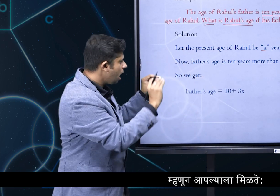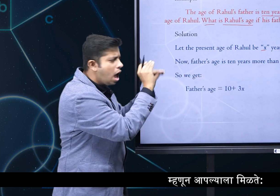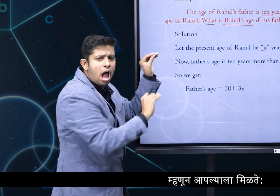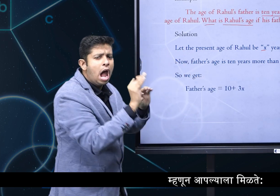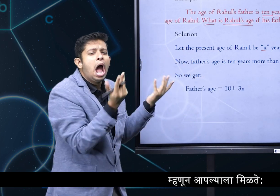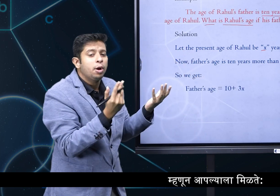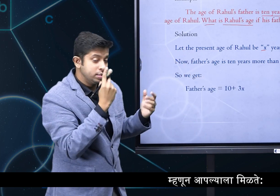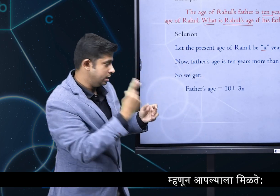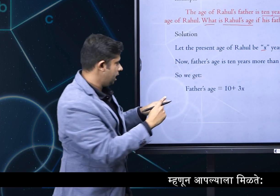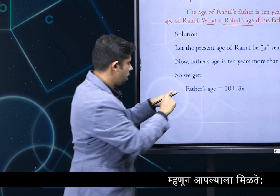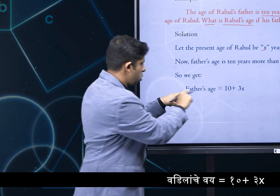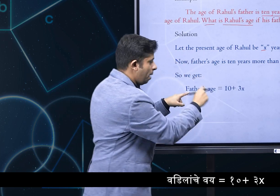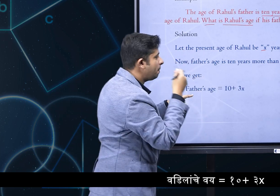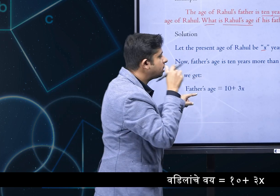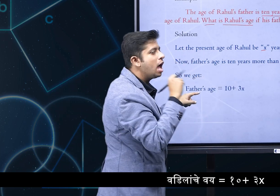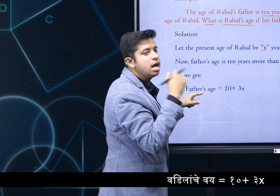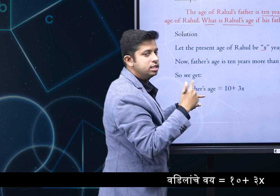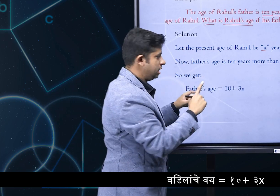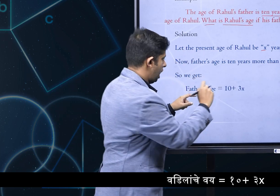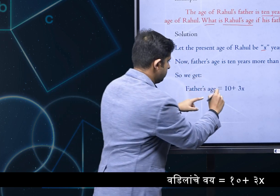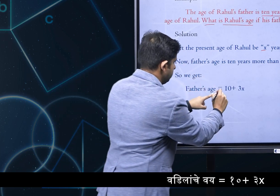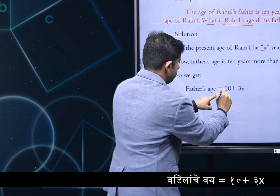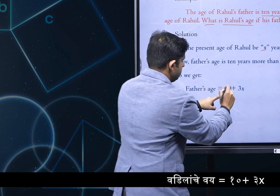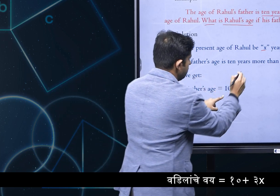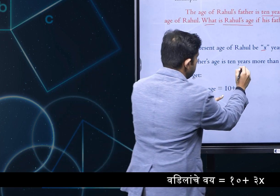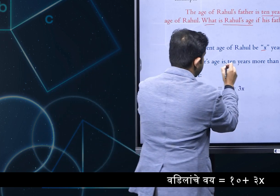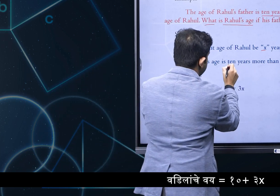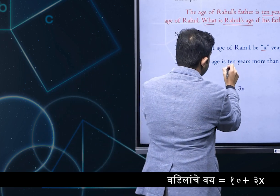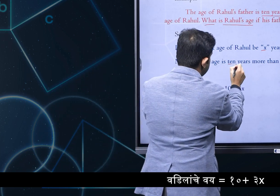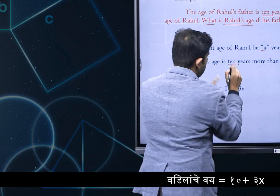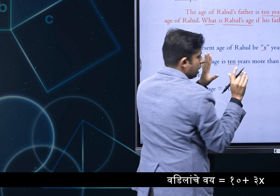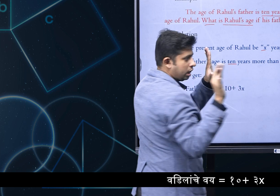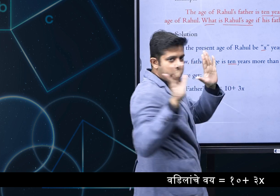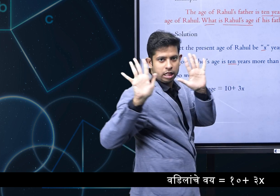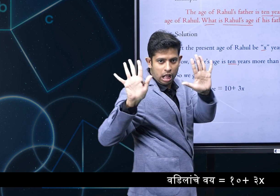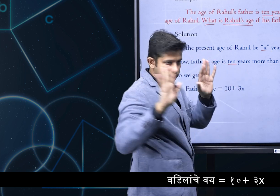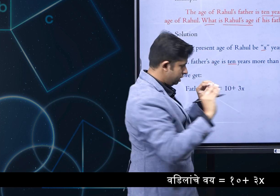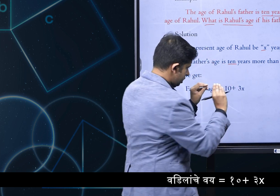म्हणून आपल्याला मिळते वडिलांचे वय इक्वल्स टू 10 + 3x.